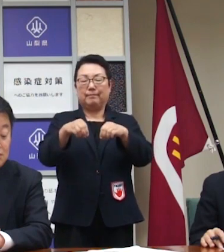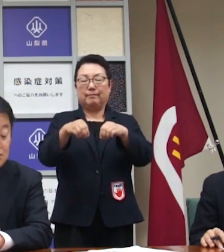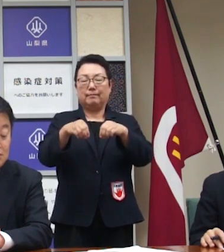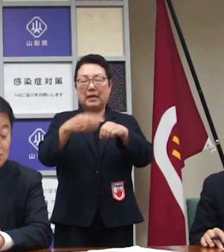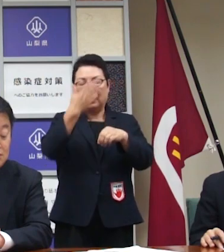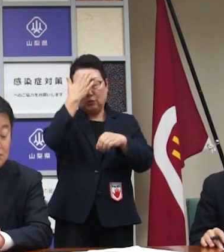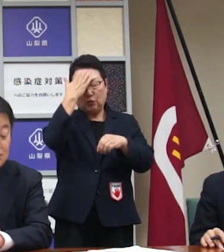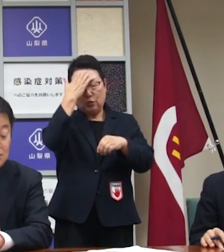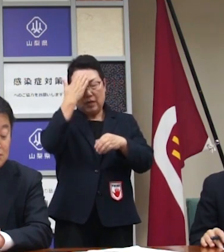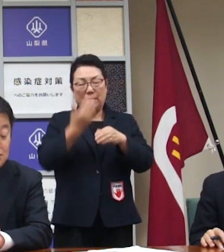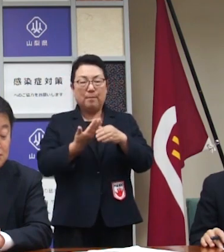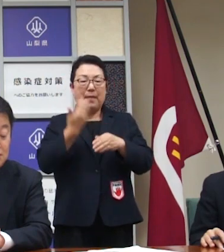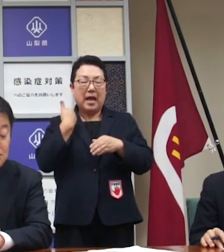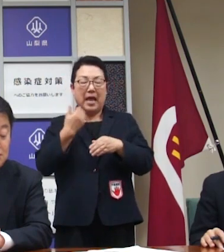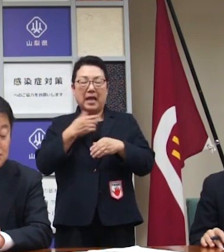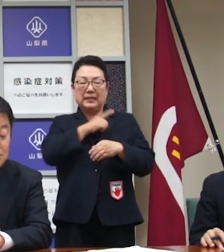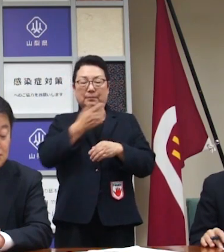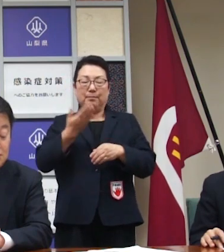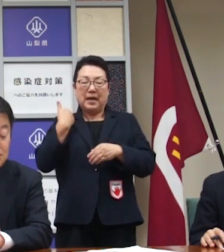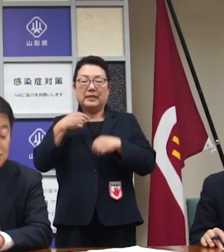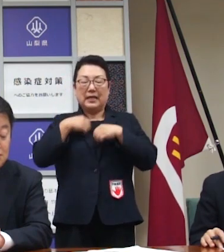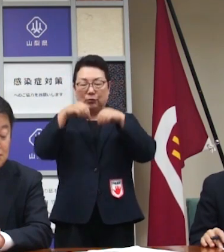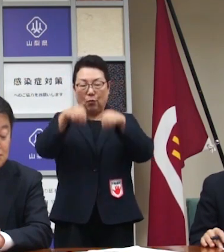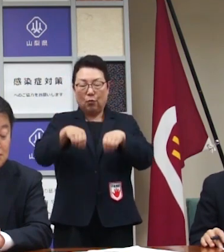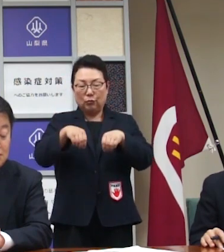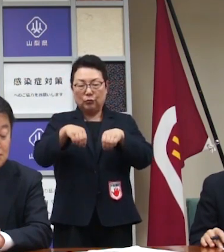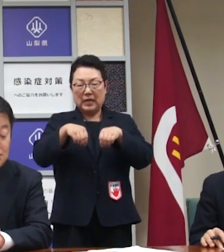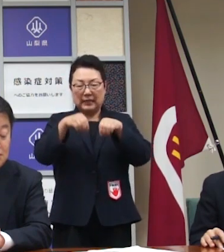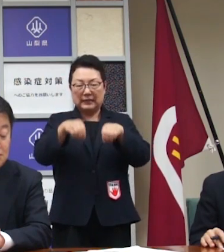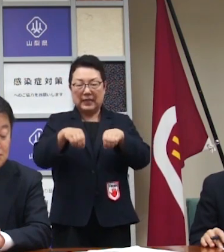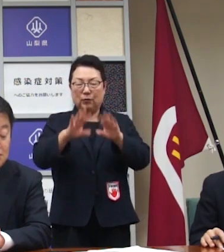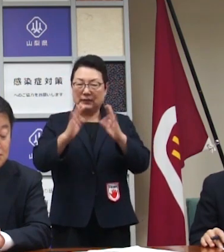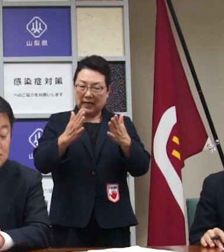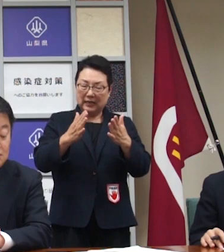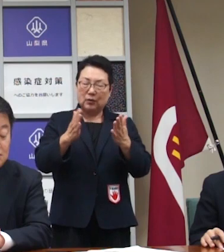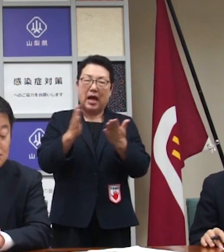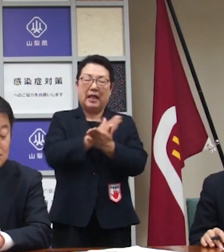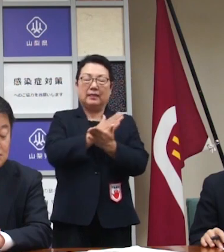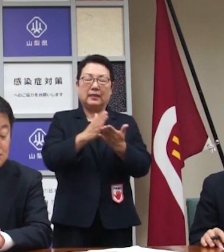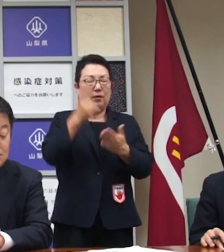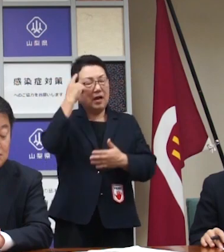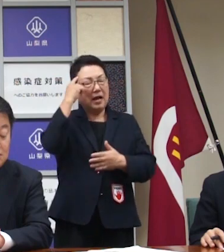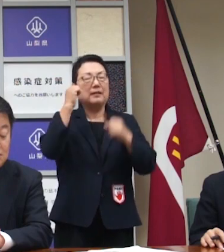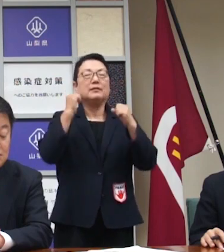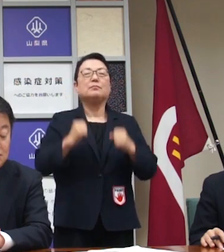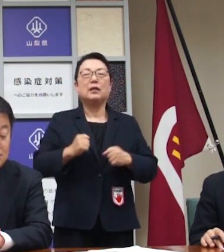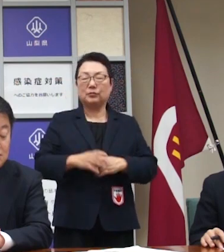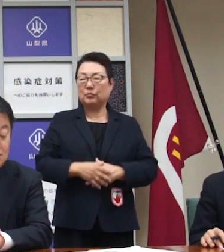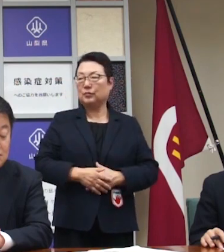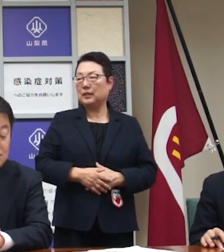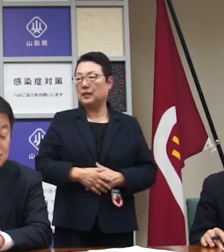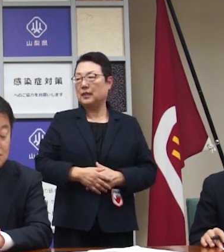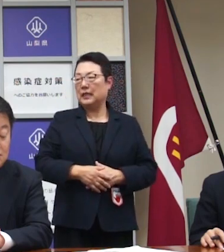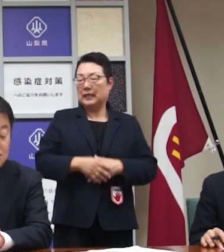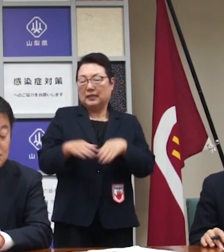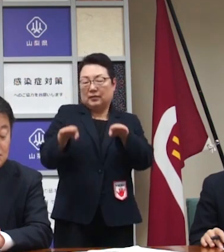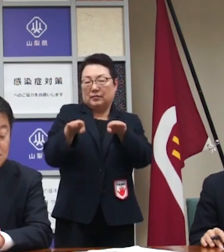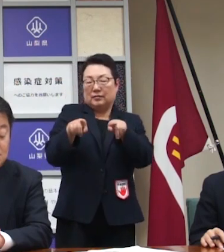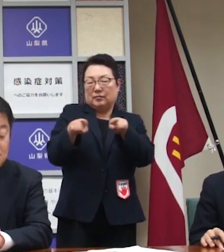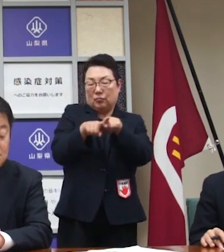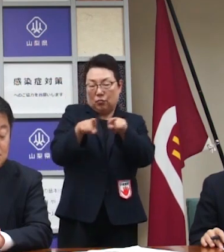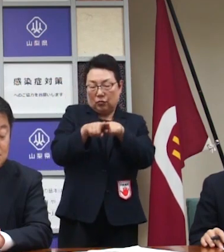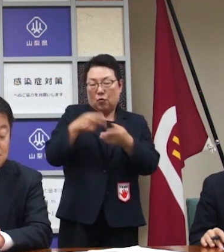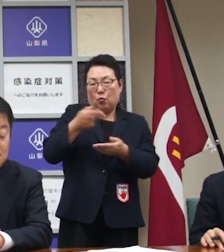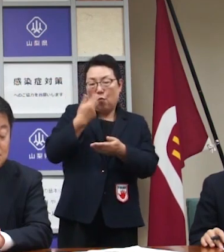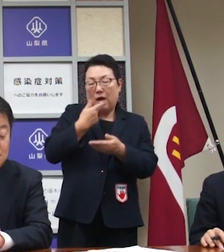状が出る前ですねという判断をしていますので、そこは 同僚とご飯を一